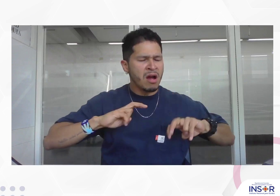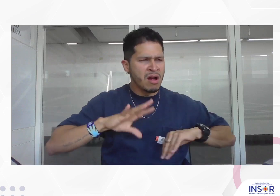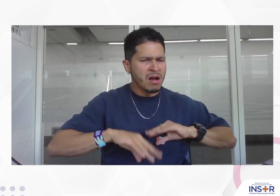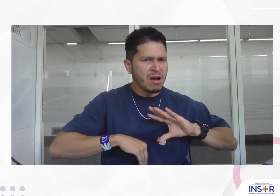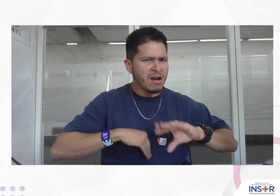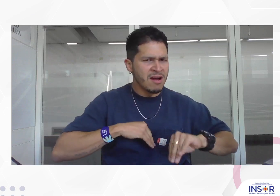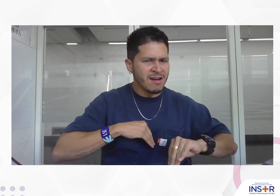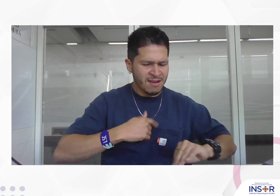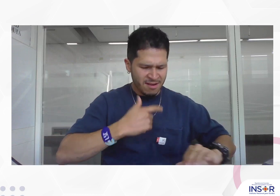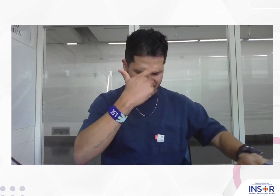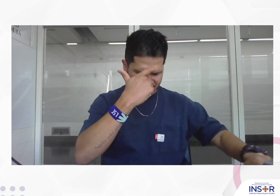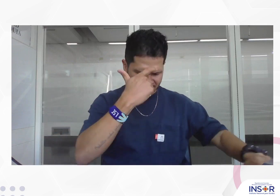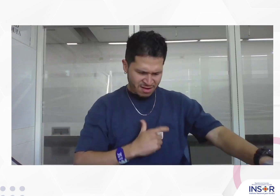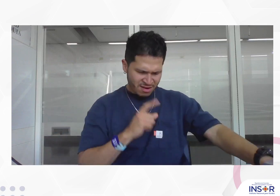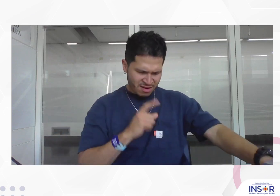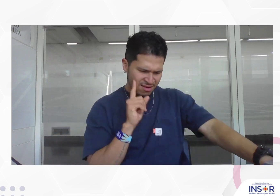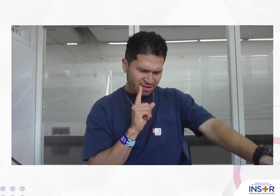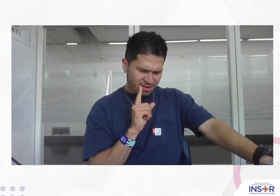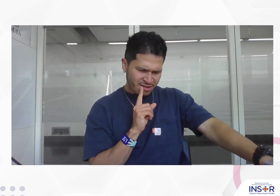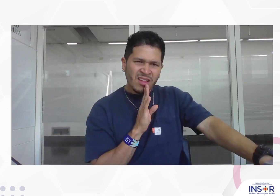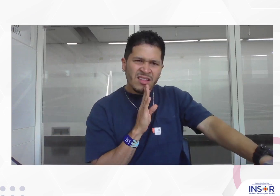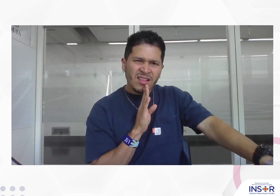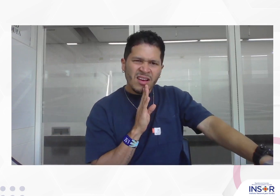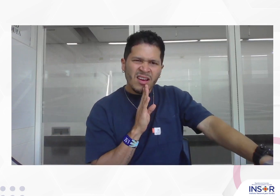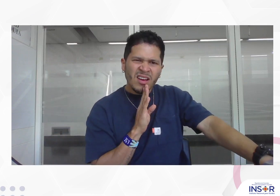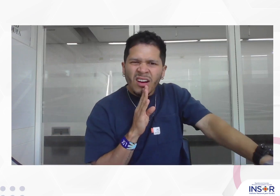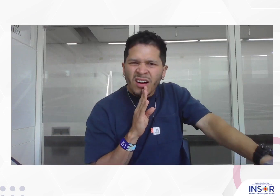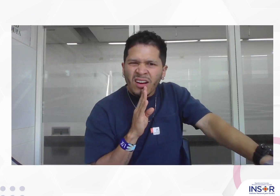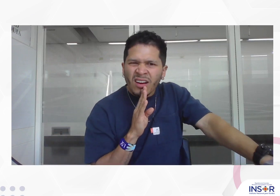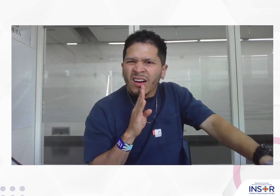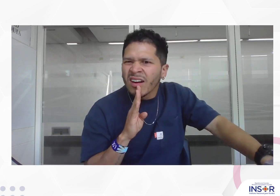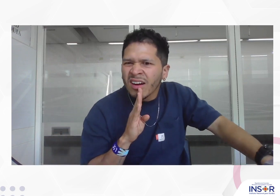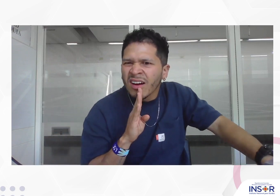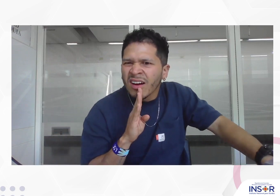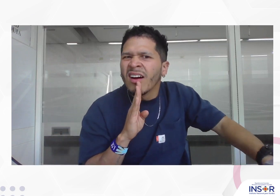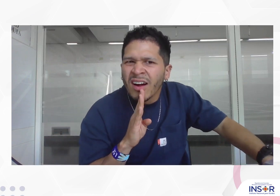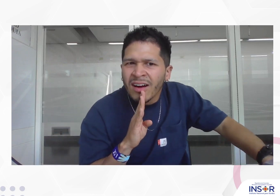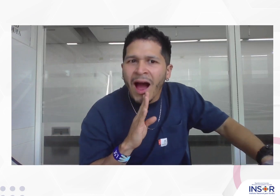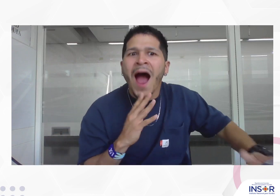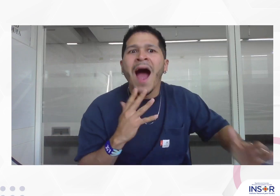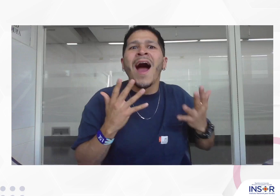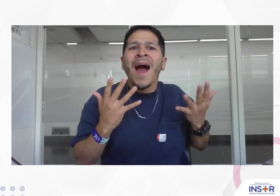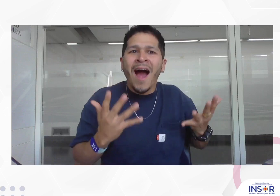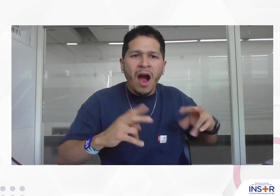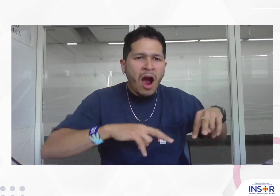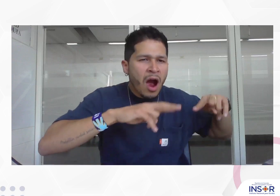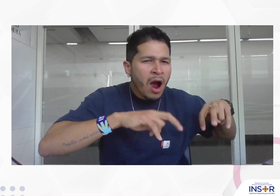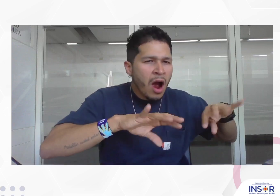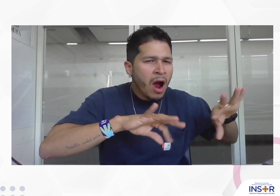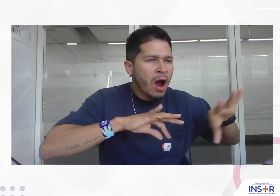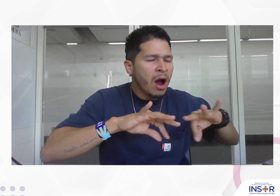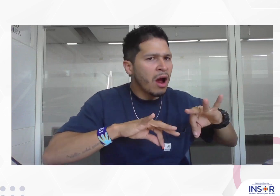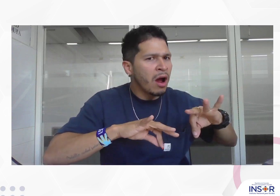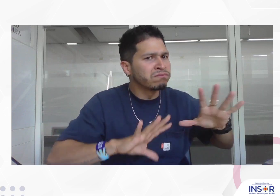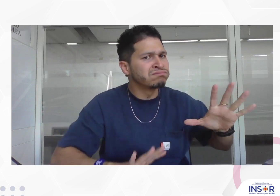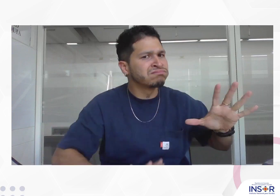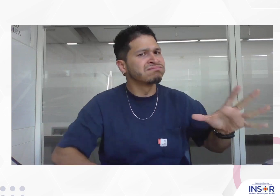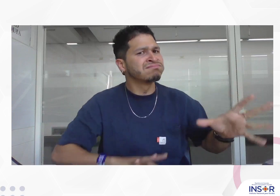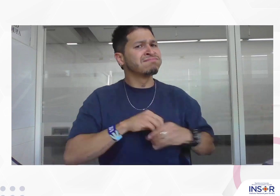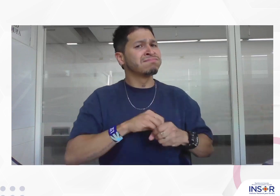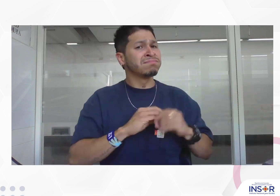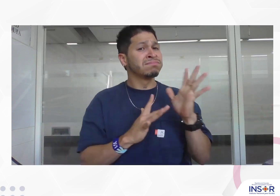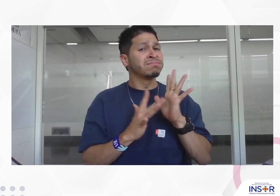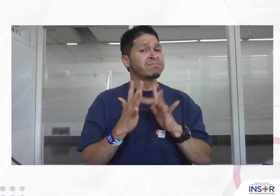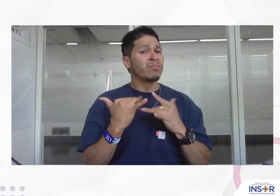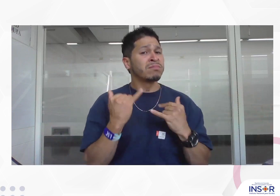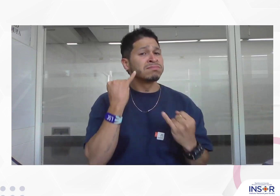personas oyentes, pues tiene una manera de ser, y cuando se pierde la audición y se empieza a hacer este proceso,